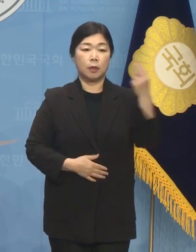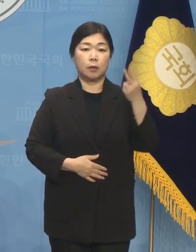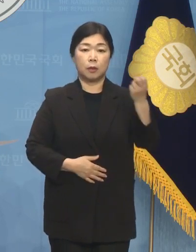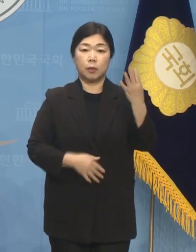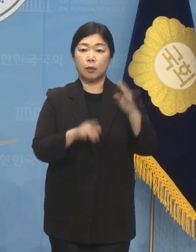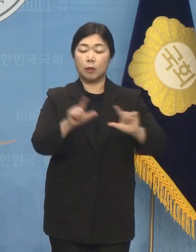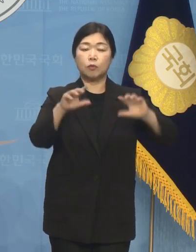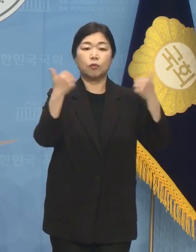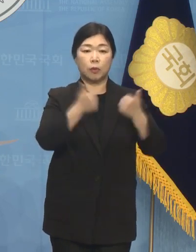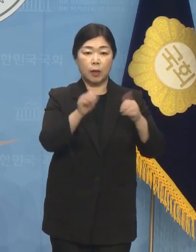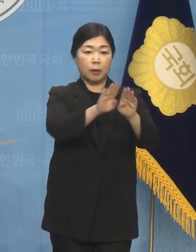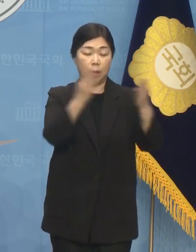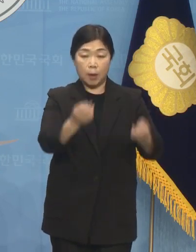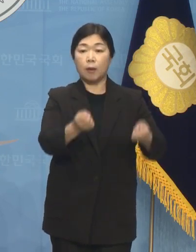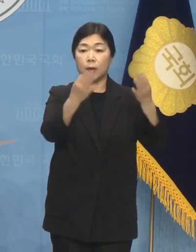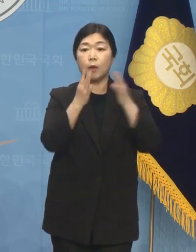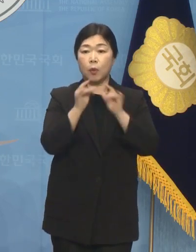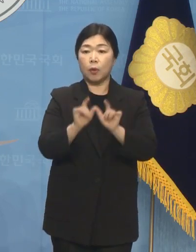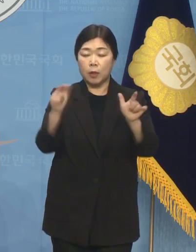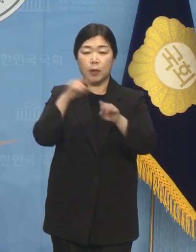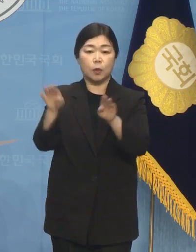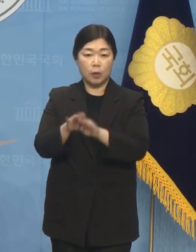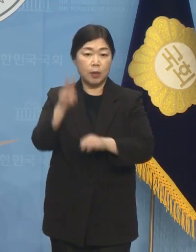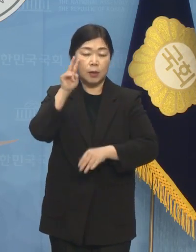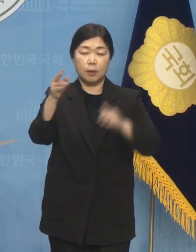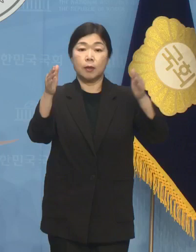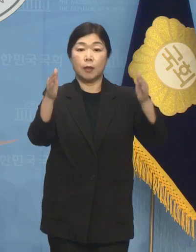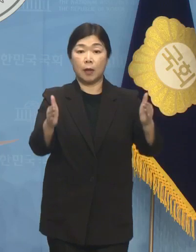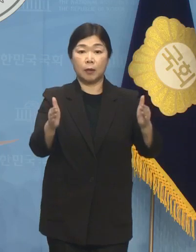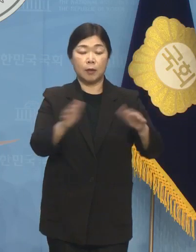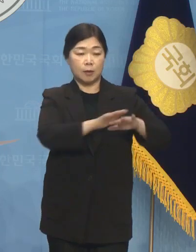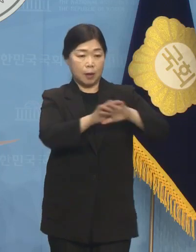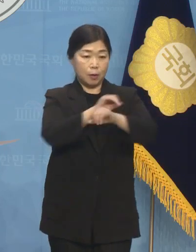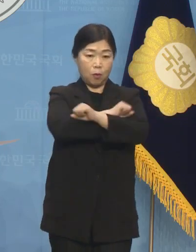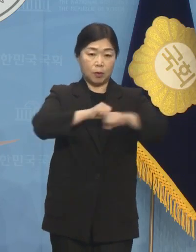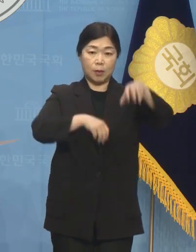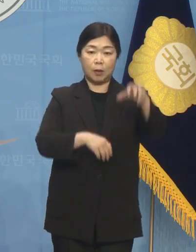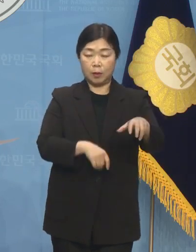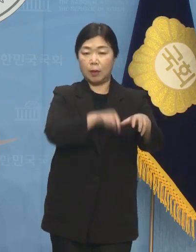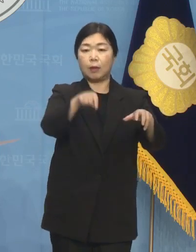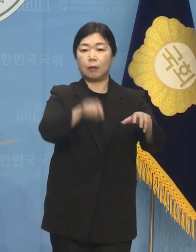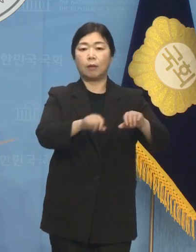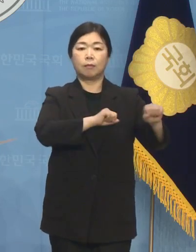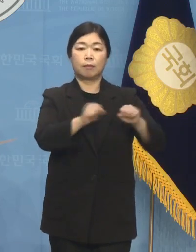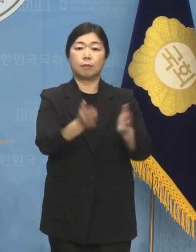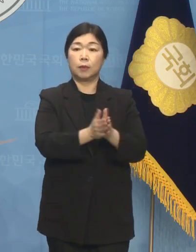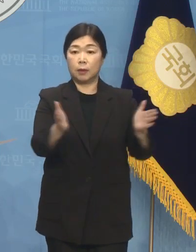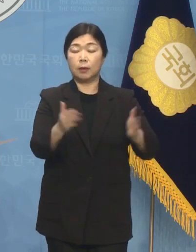2024년 국회 개방 행사가 토요일과 일요일 이틀간 국회 잔디 광장 등 경내에서 개최될